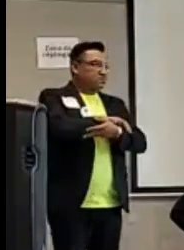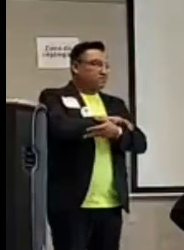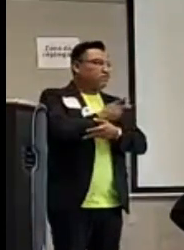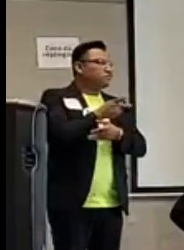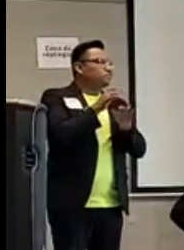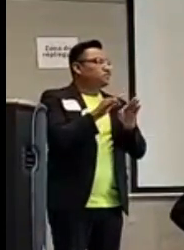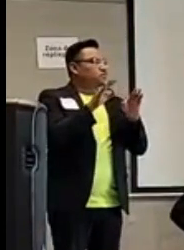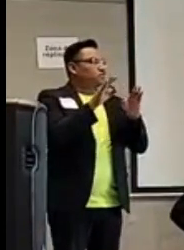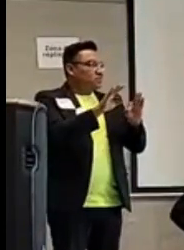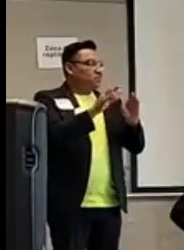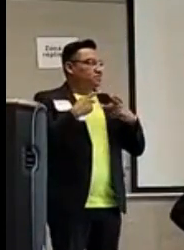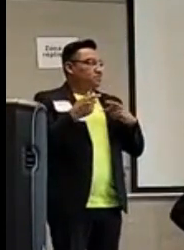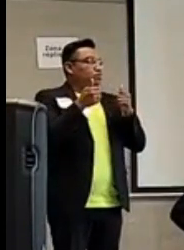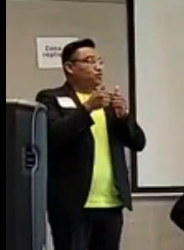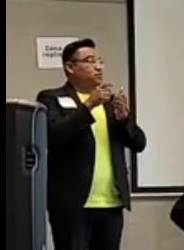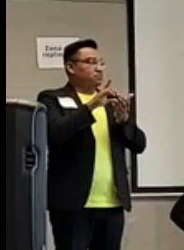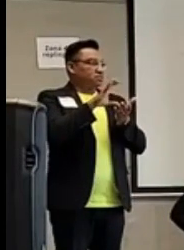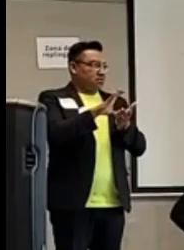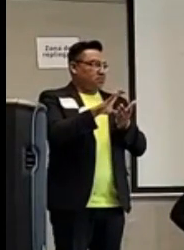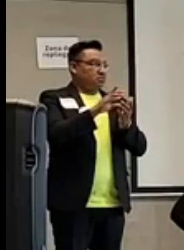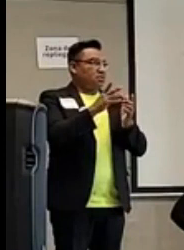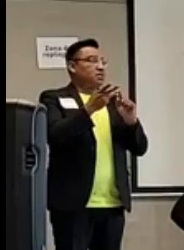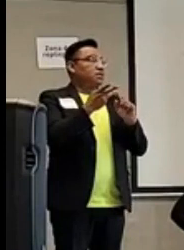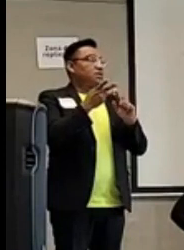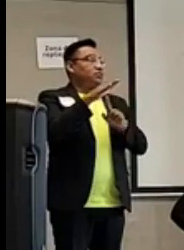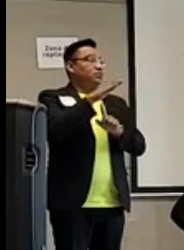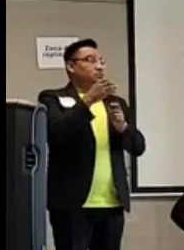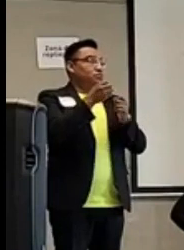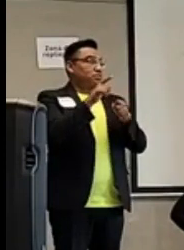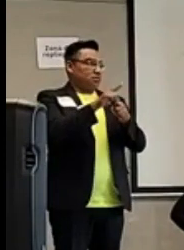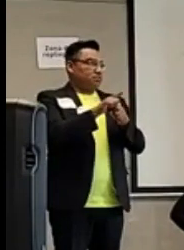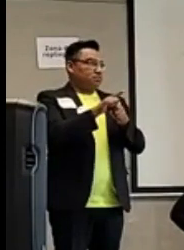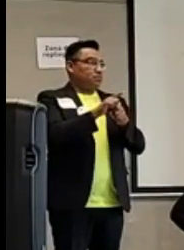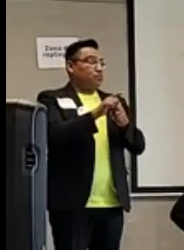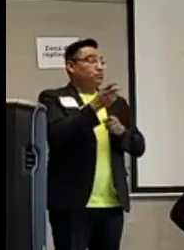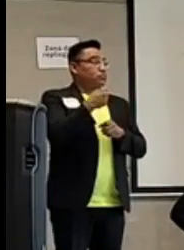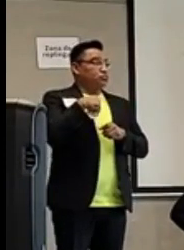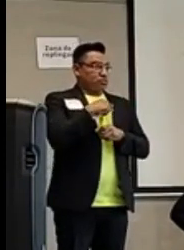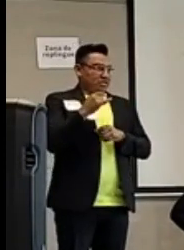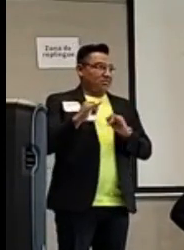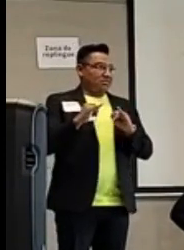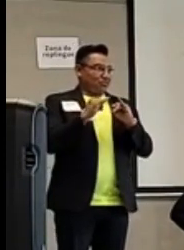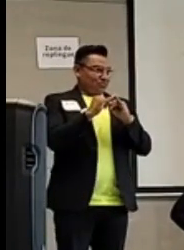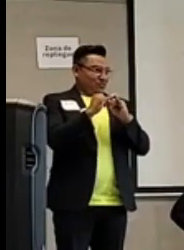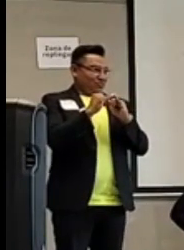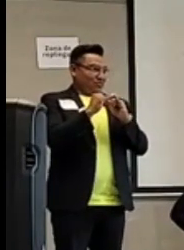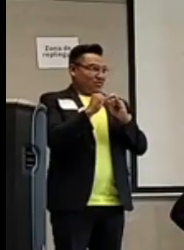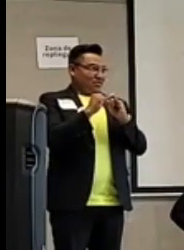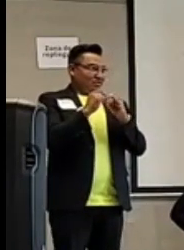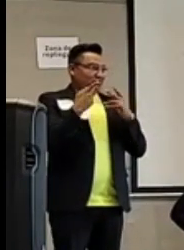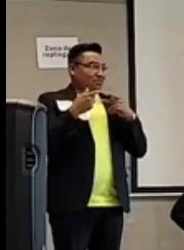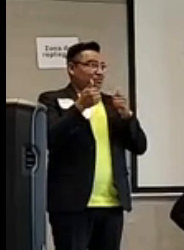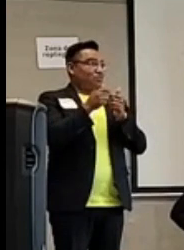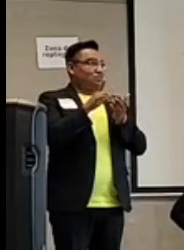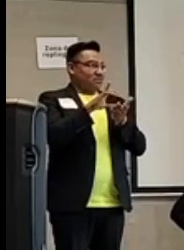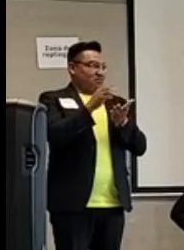discapacidad y de sociedad civil desde el Instituto de las Personas con Discapacidad de la Ciudad de México llevamos